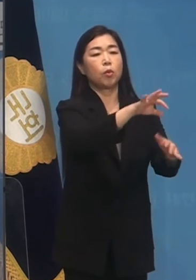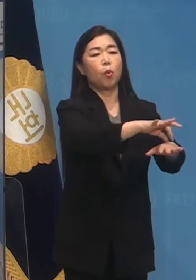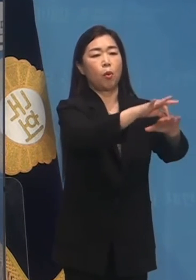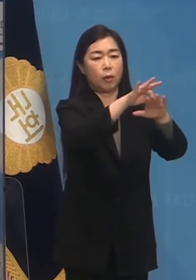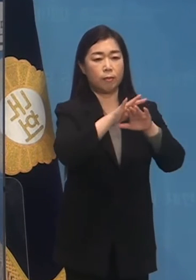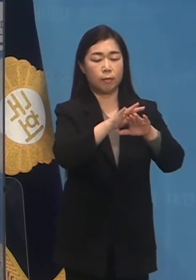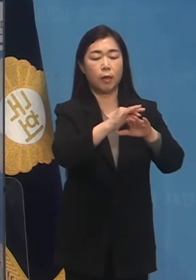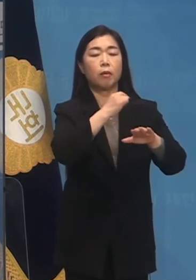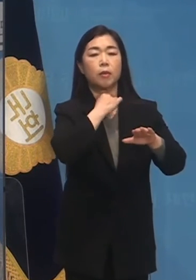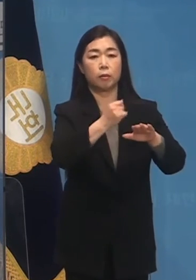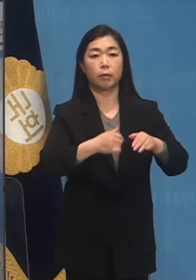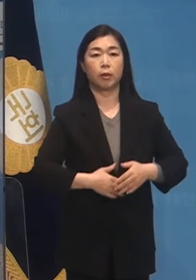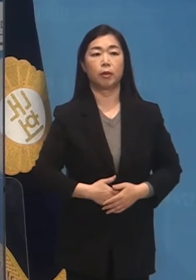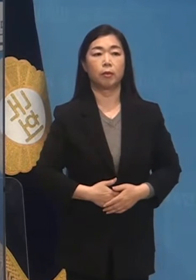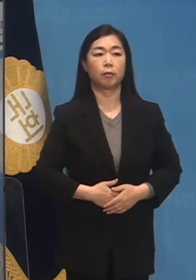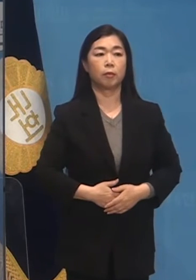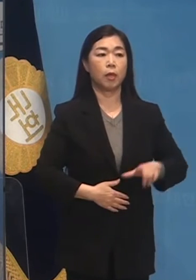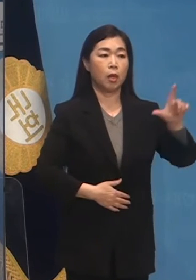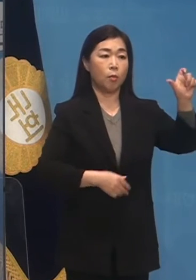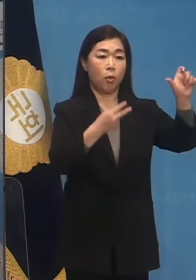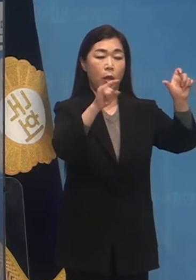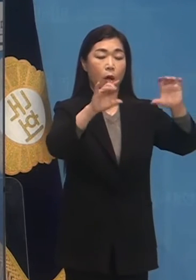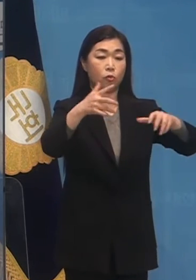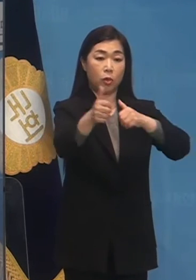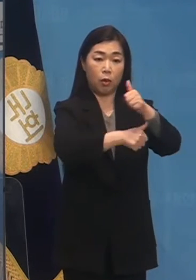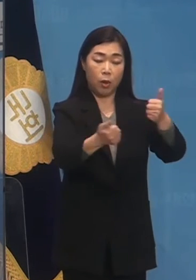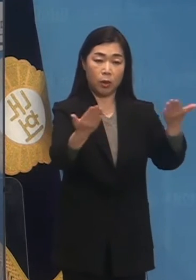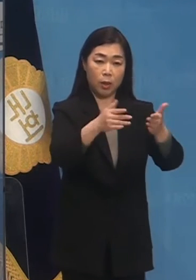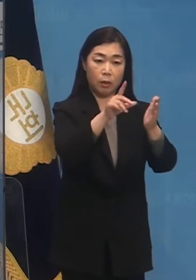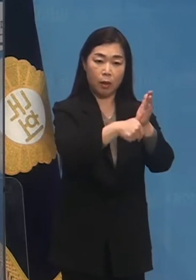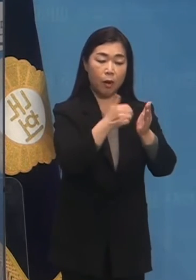추진하겠습니다. 저는 15대 국회의원 시절